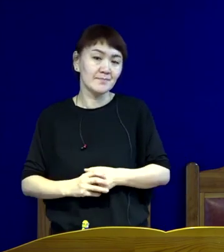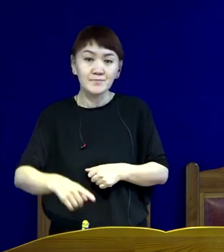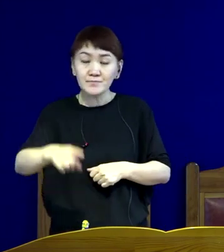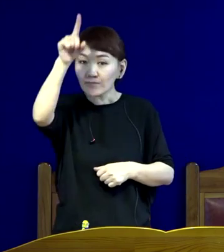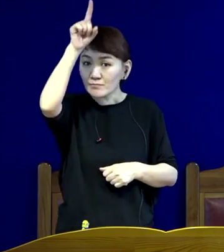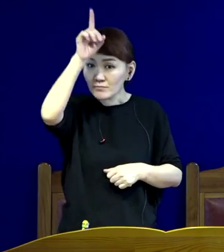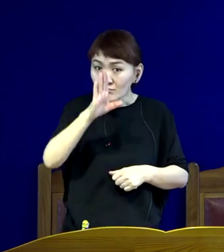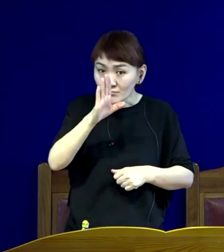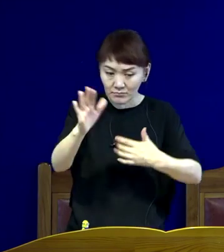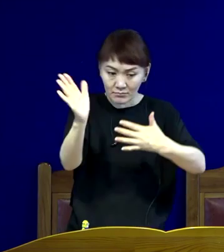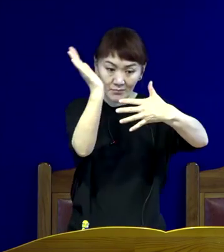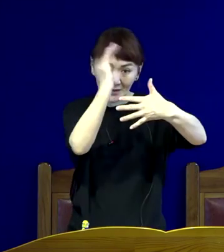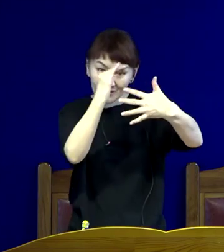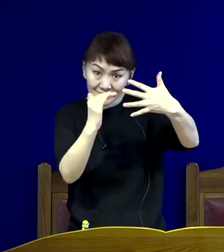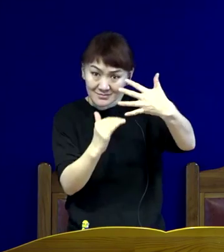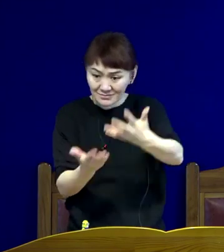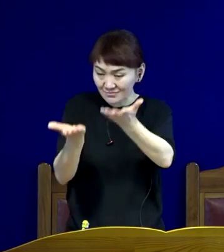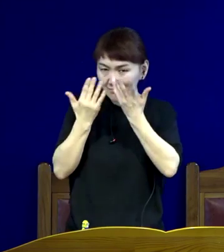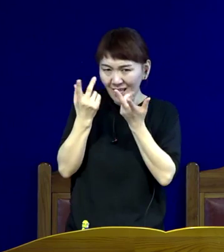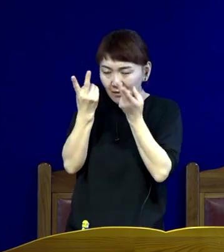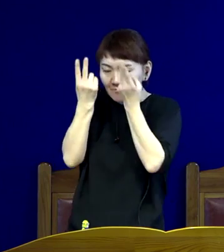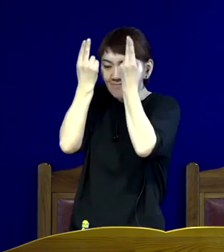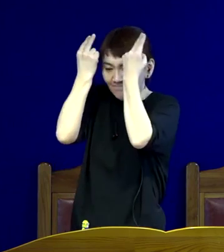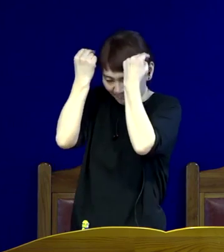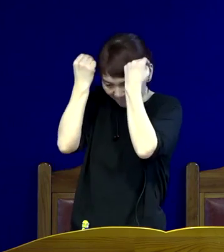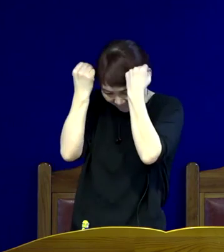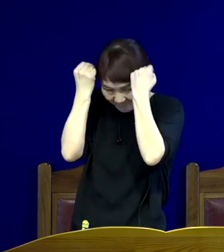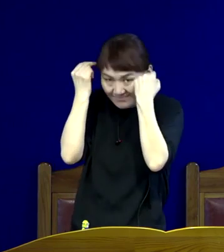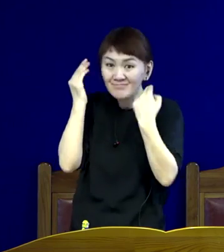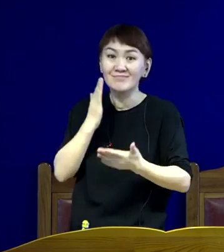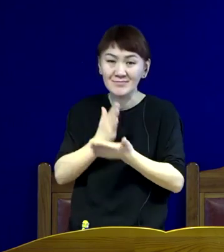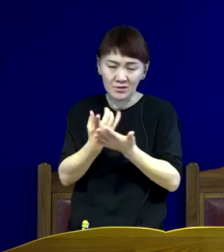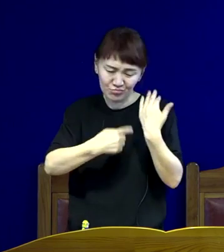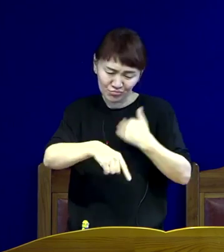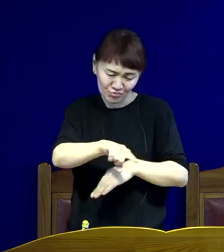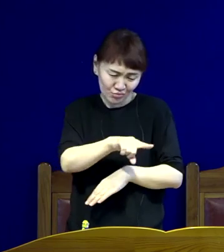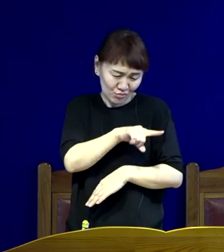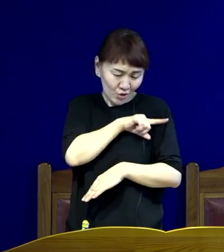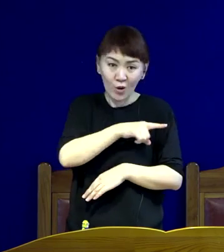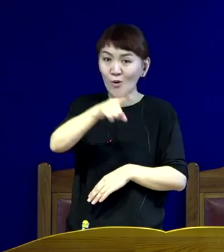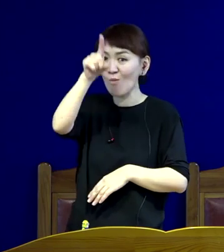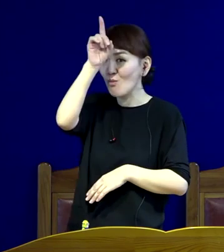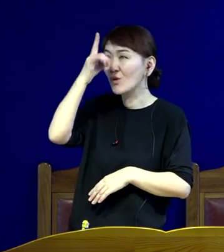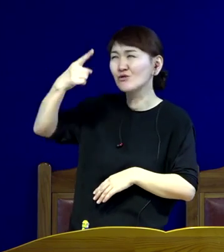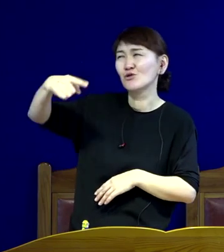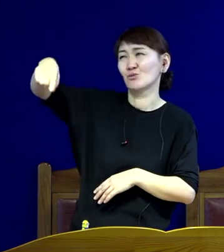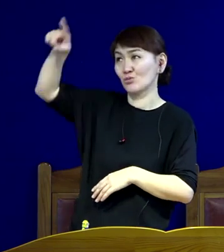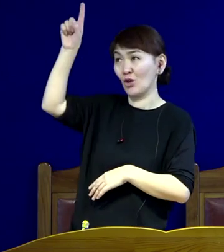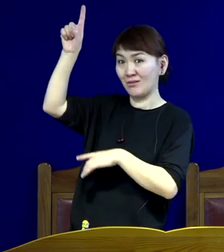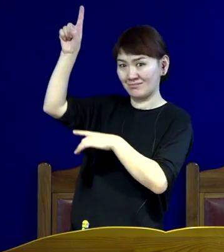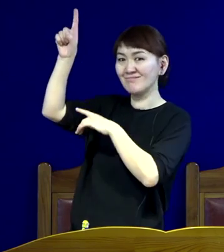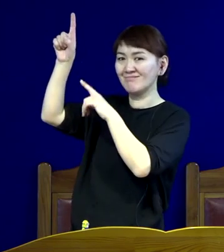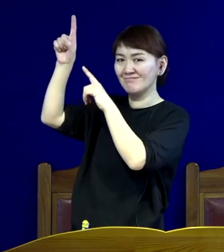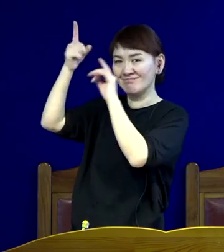Бурхны дистралд дуулууртай байж Бурхан нэг номерт байж амьдрах юм